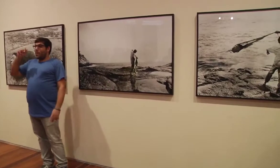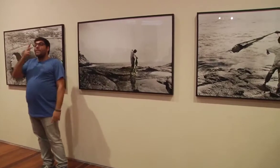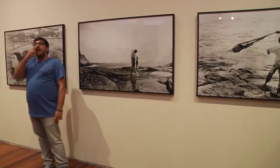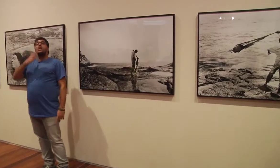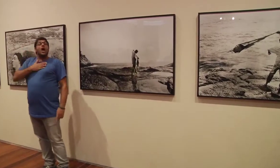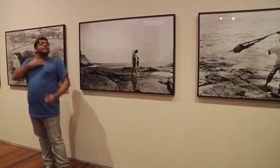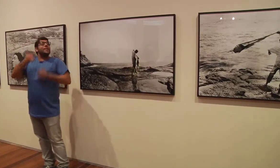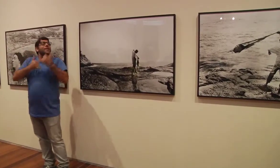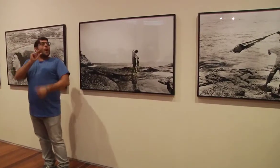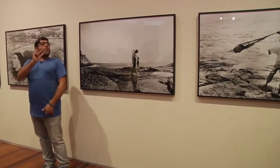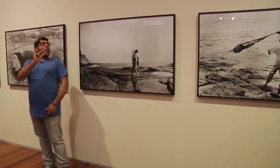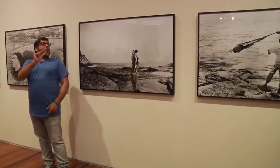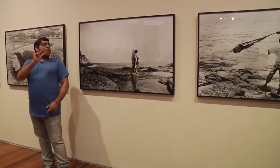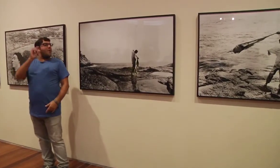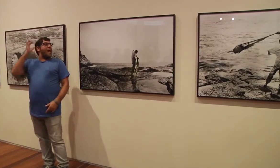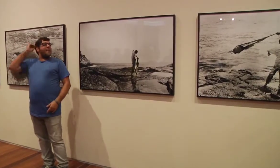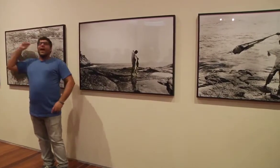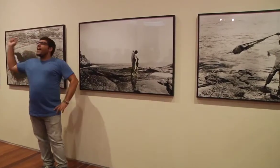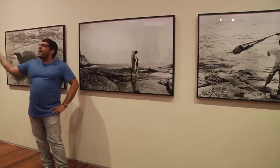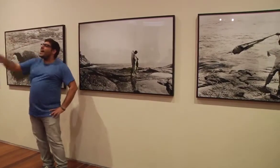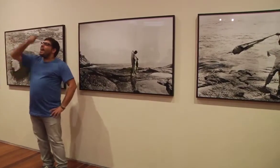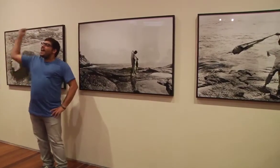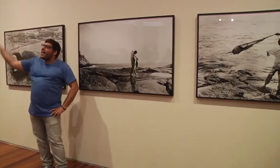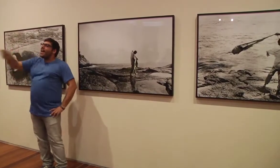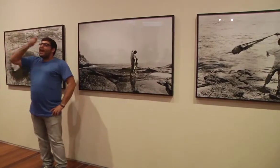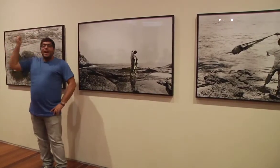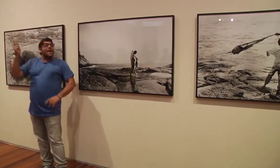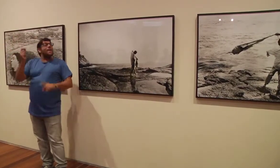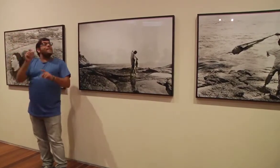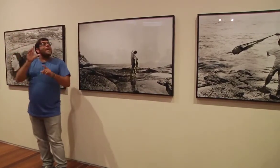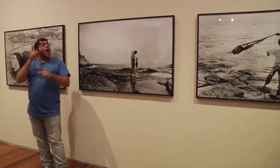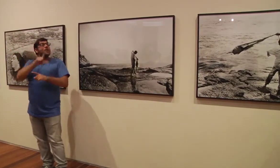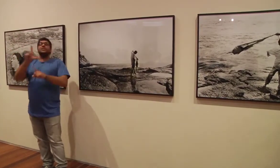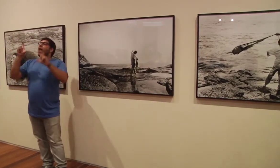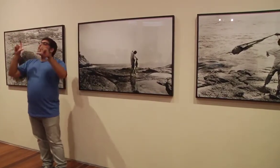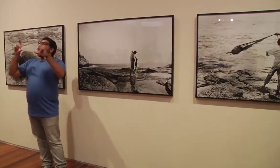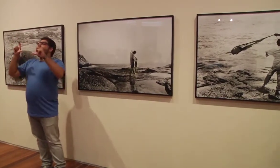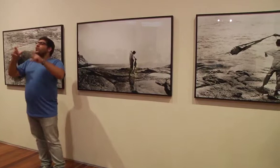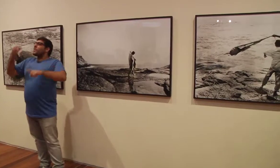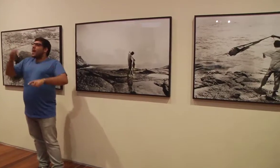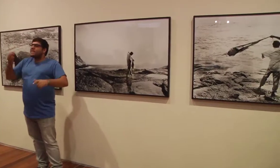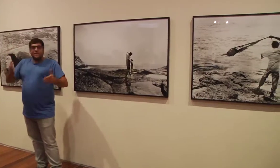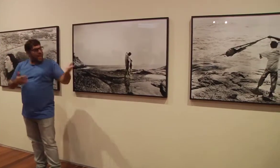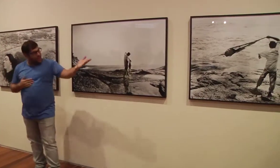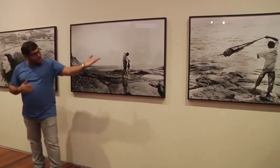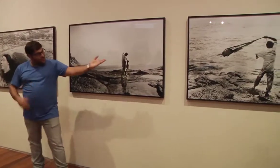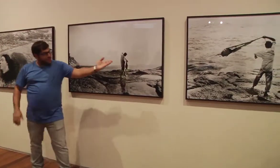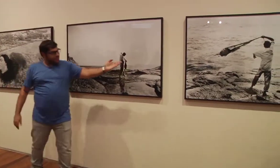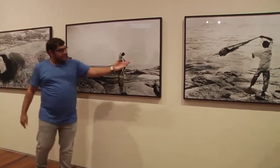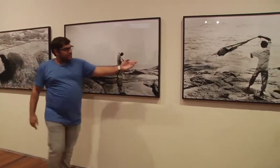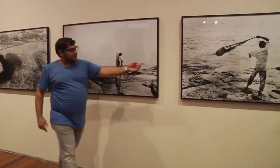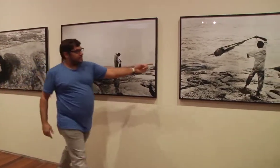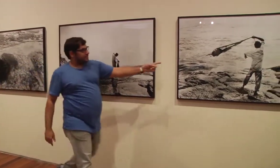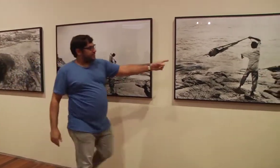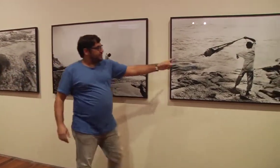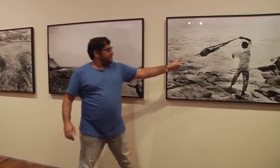né, ele faz esse... Ele gosta de provocar um pouco, de brincar, e ele roda um pouquinho essa cabeça, né, presa por esse